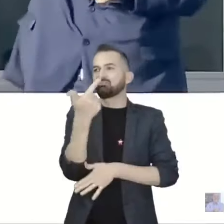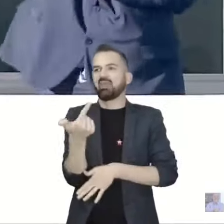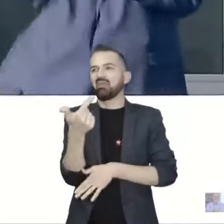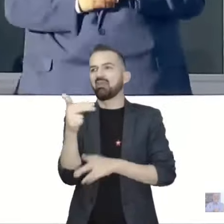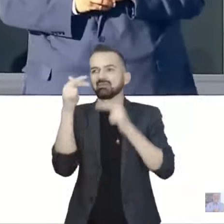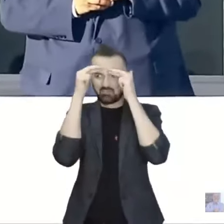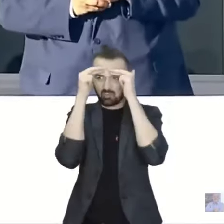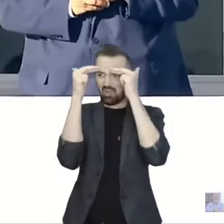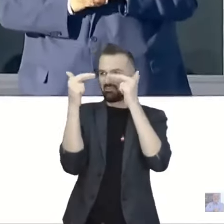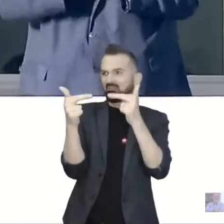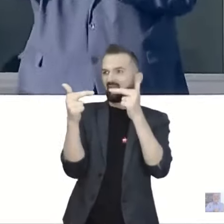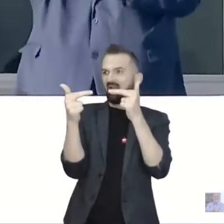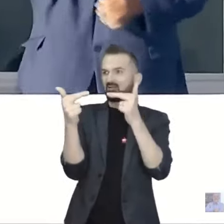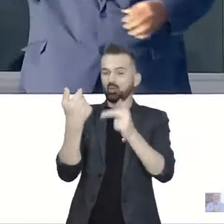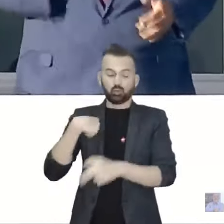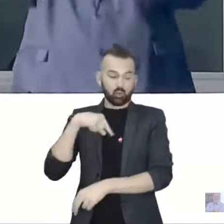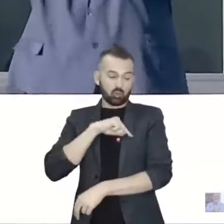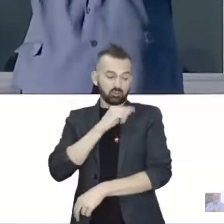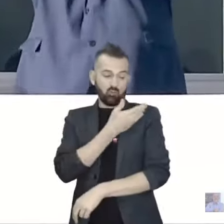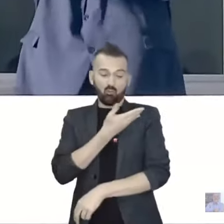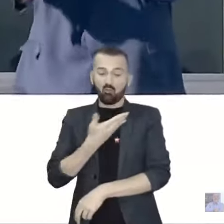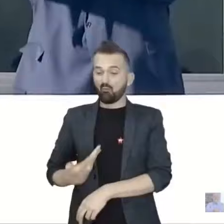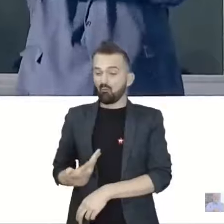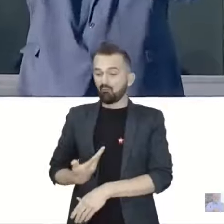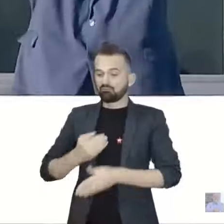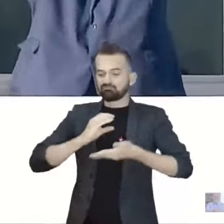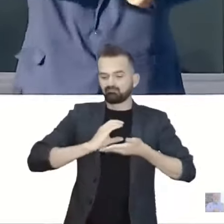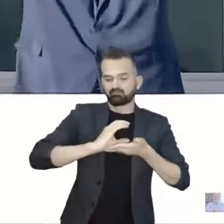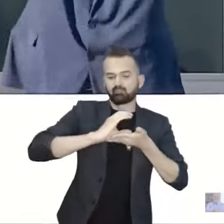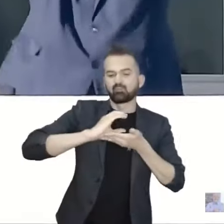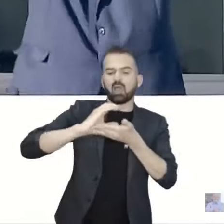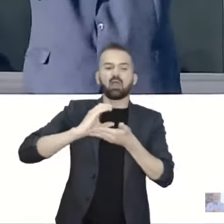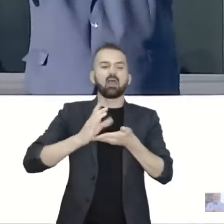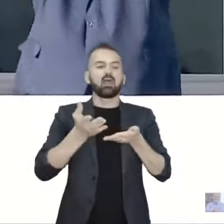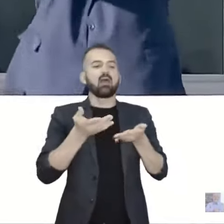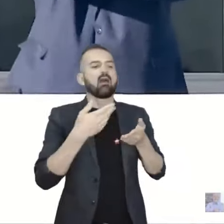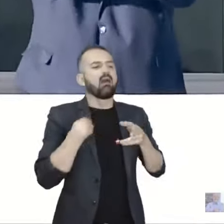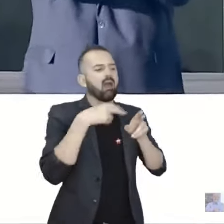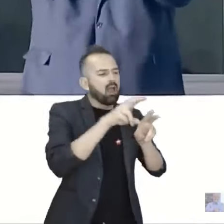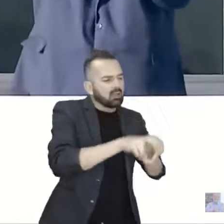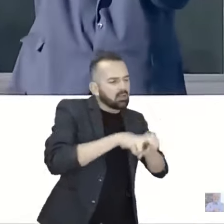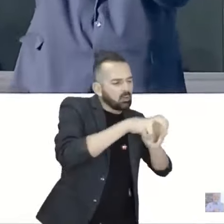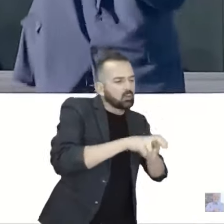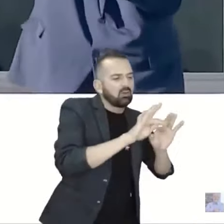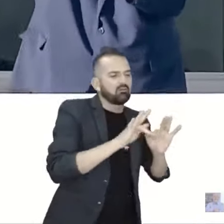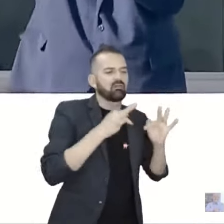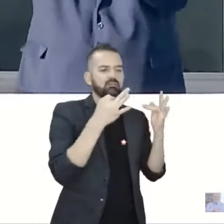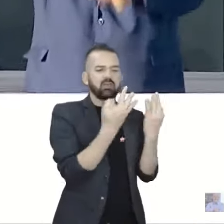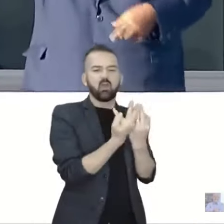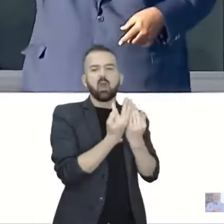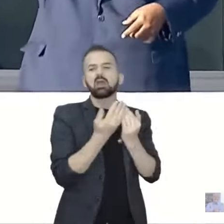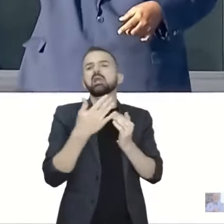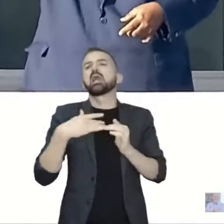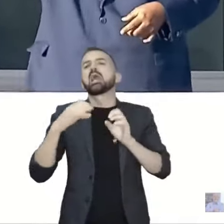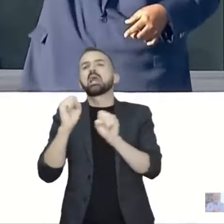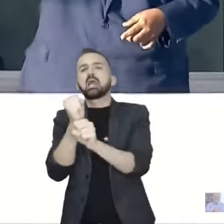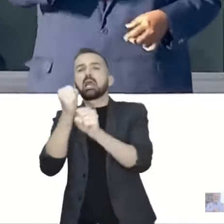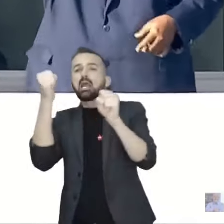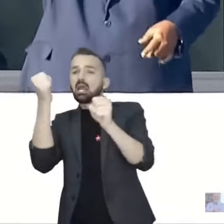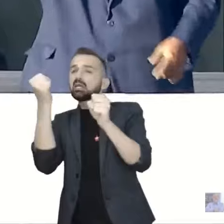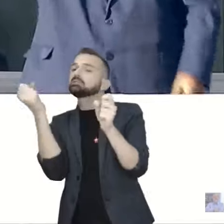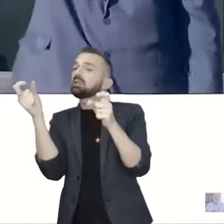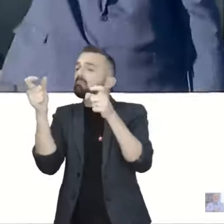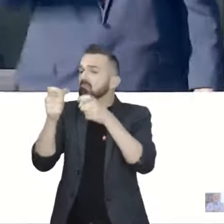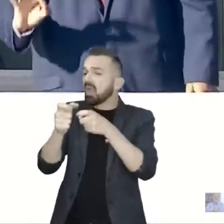governos, investimos na agricultura familiar e nos pequenos e médios agricultores, responsáveis por 70%